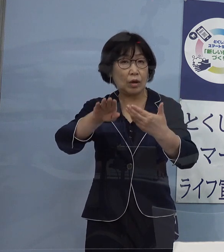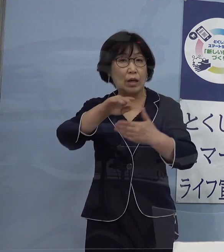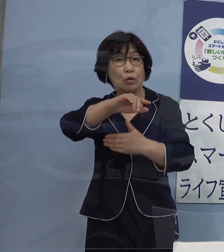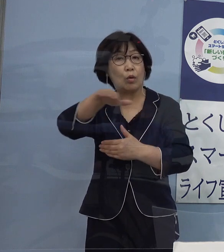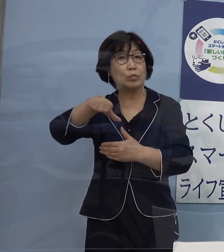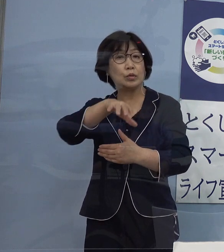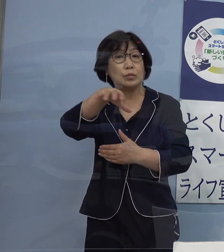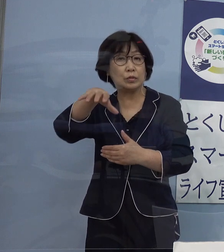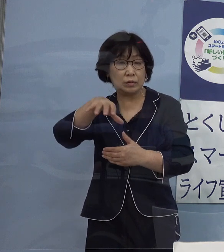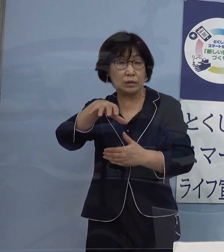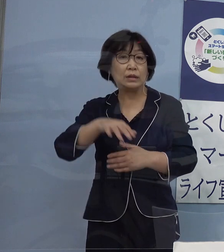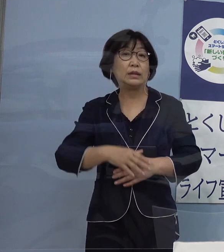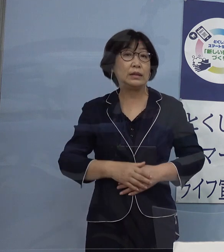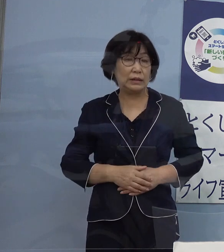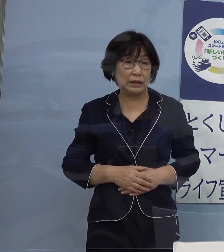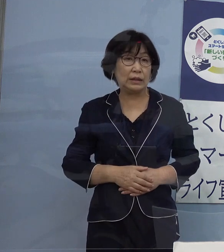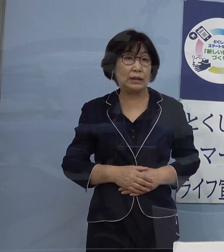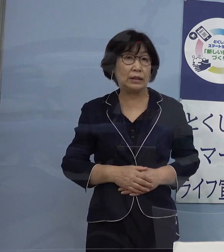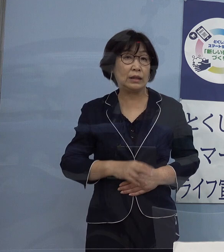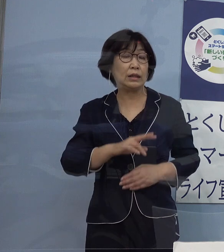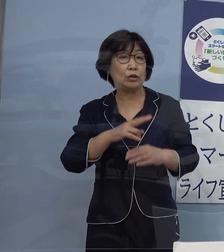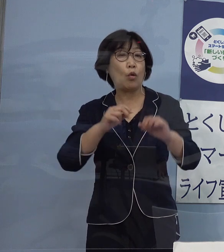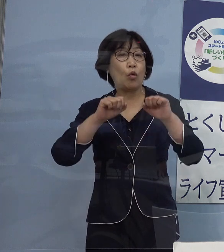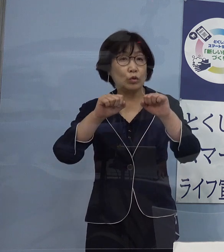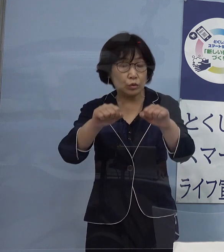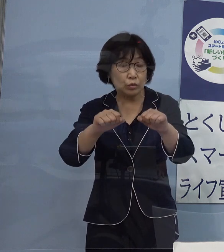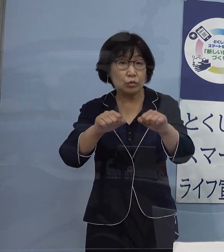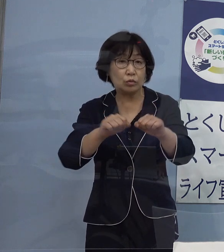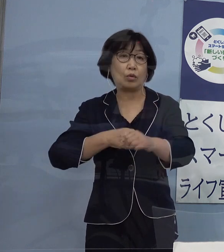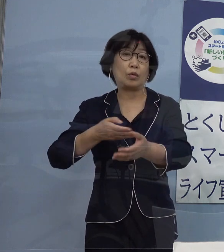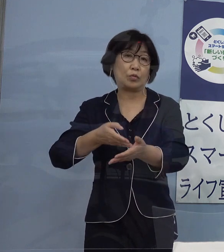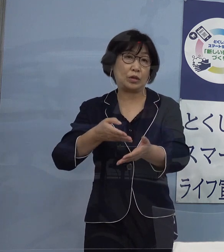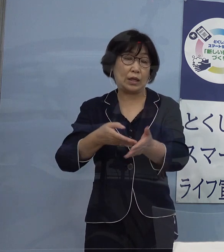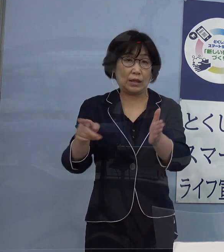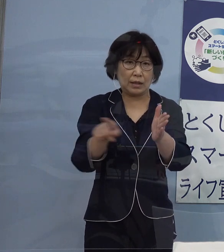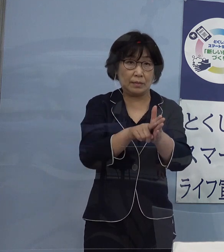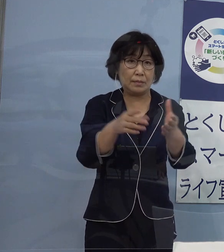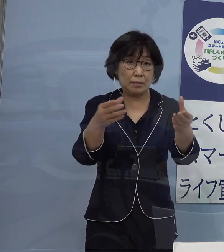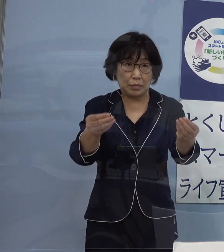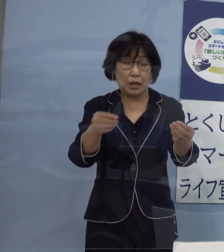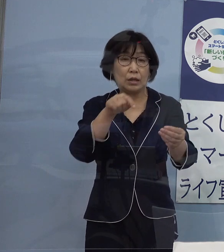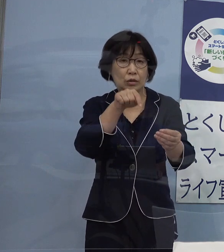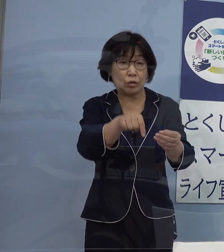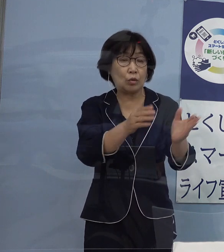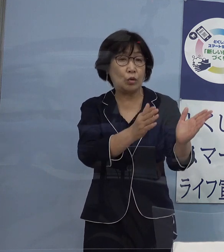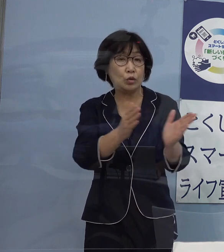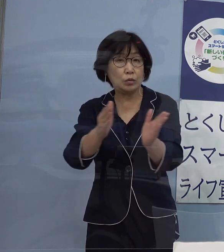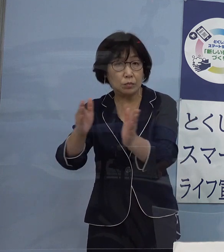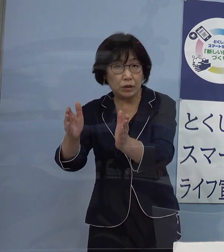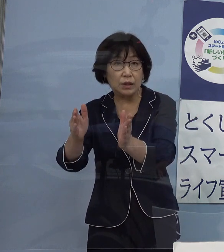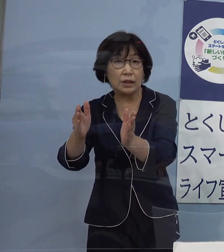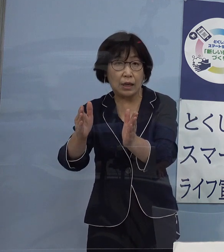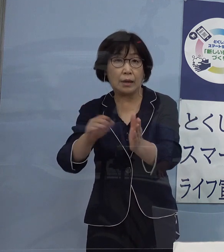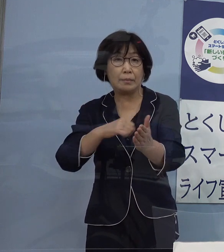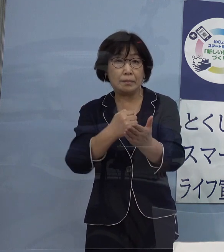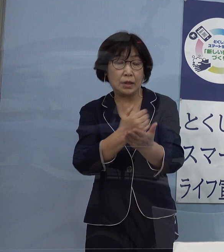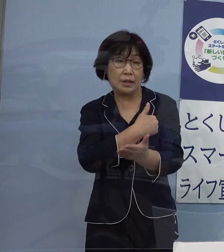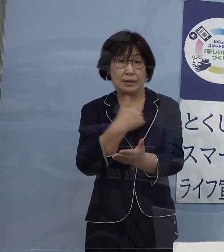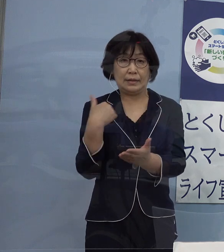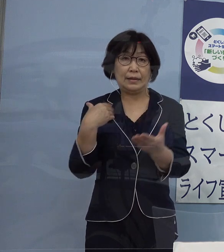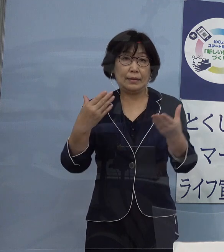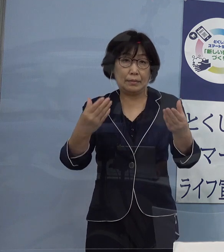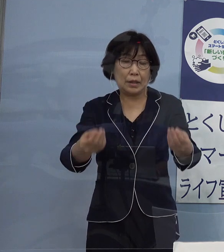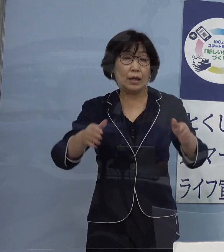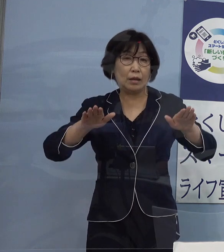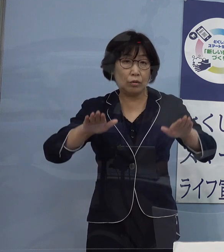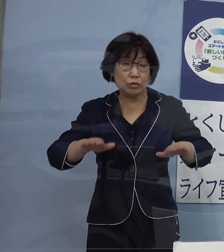動をしていく、このように申し上げていたところでありますが、その準備が整いました。本日